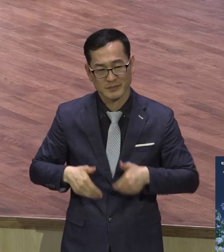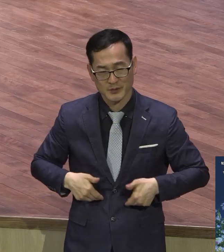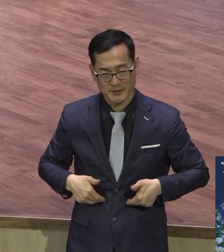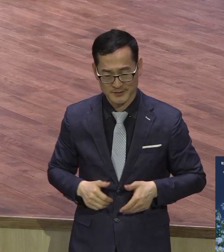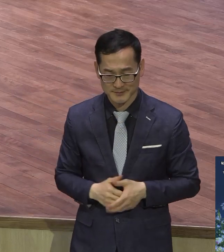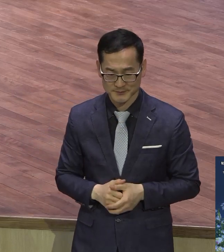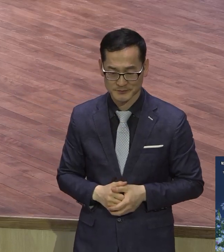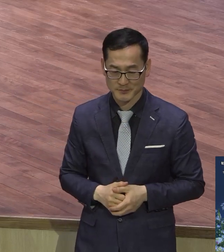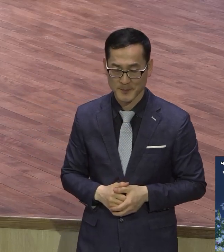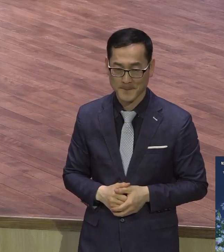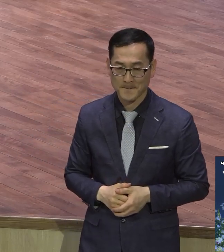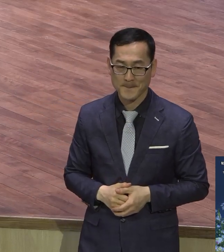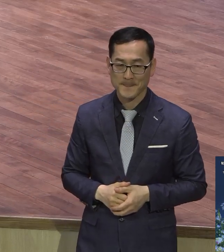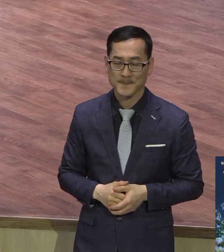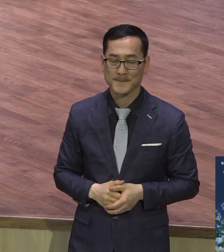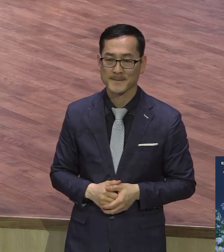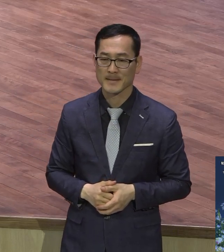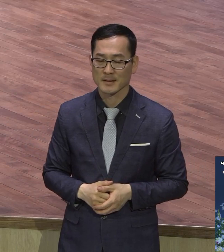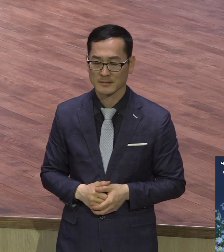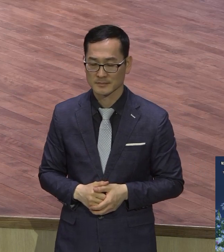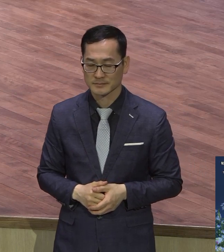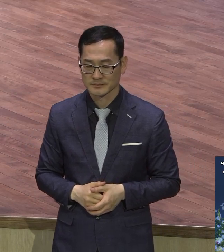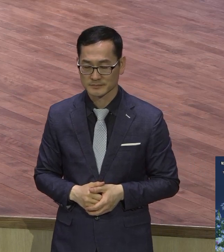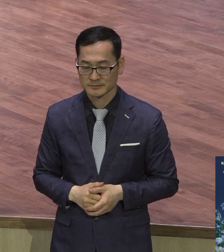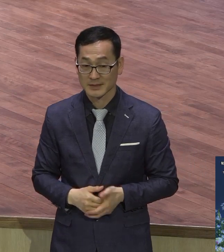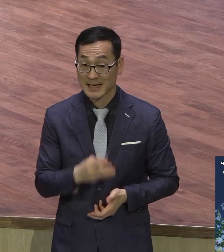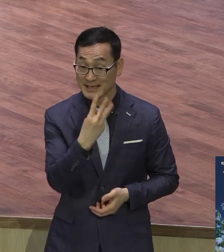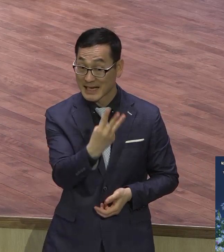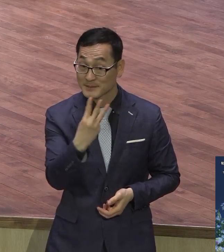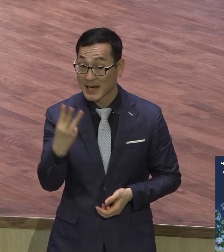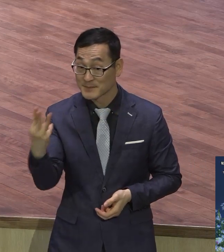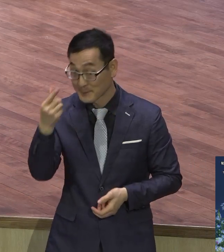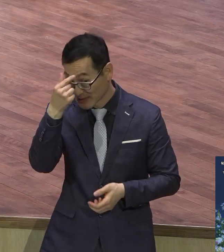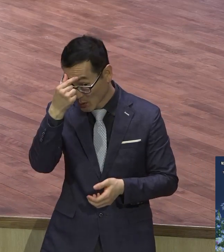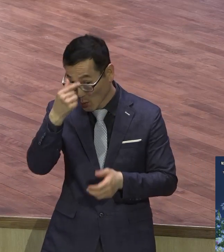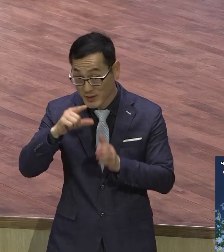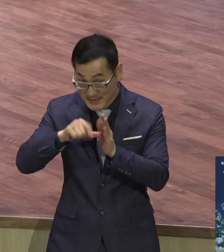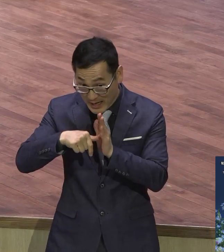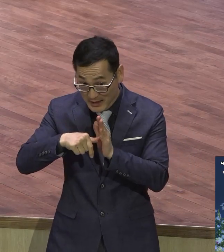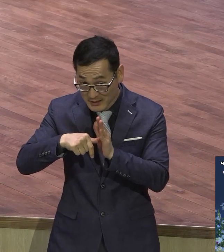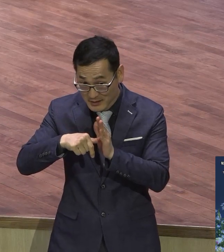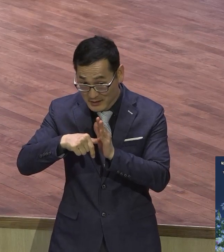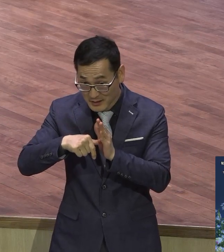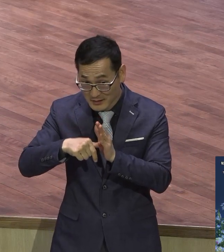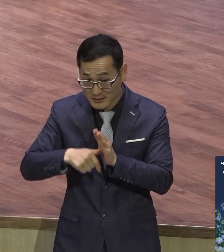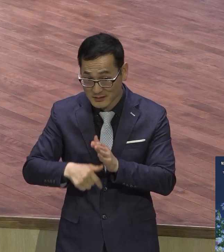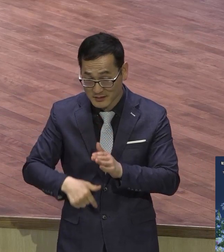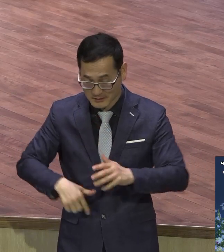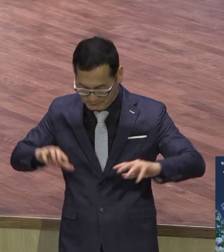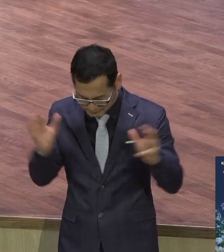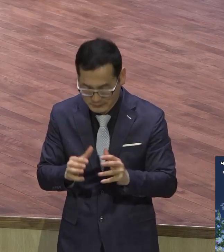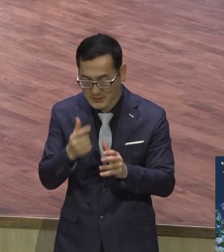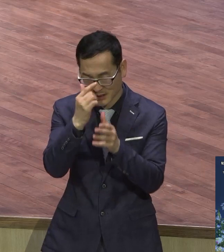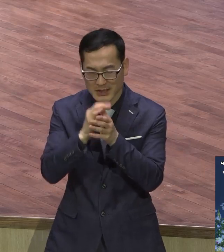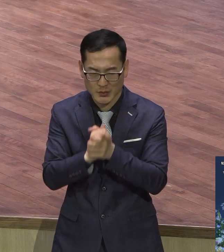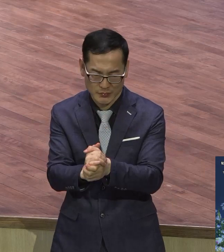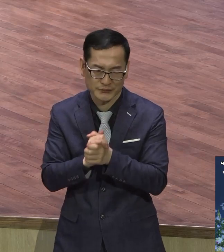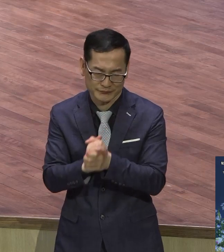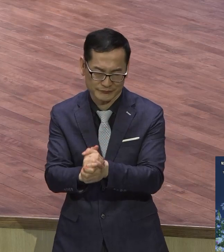저녁 9시 삼삼삼 기도하고 있습니다. 그 기도 시간에 같이 힘을 합쳐가지고 막 함께 기도하고 함께